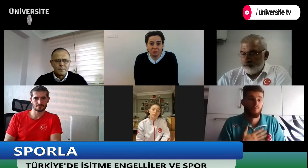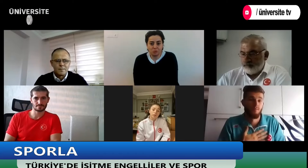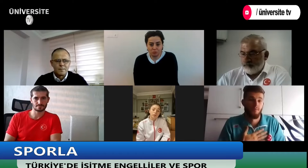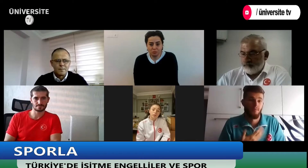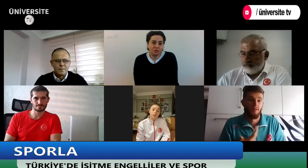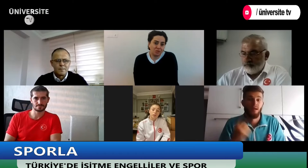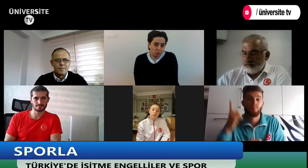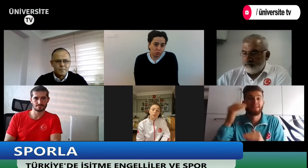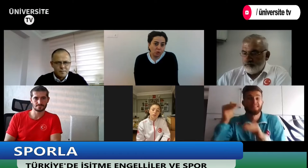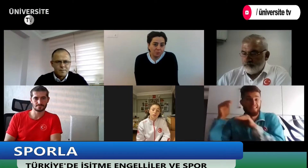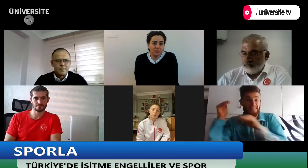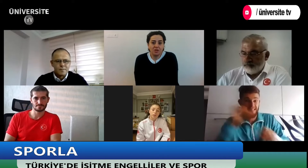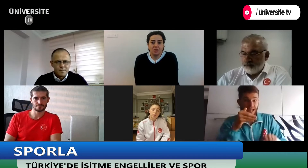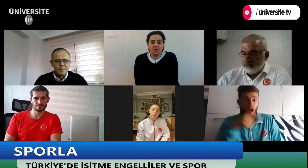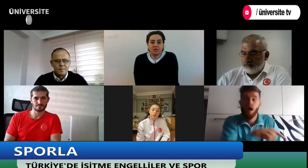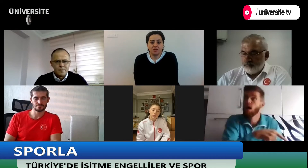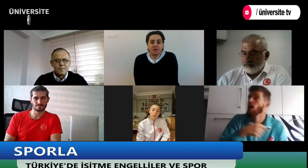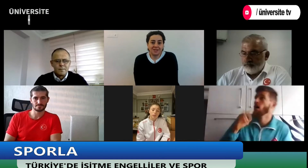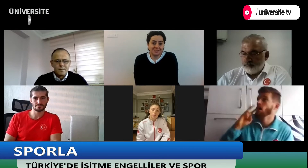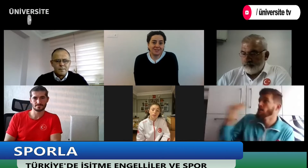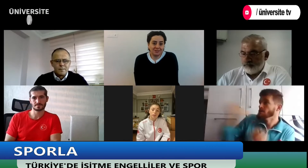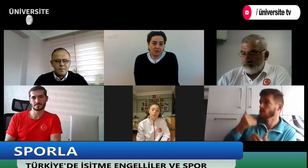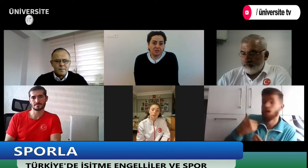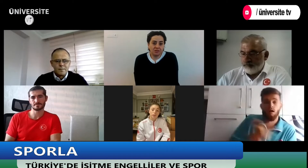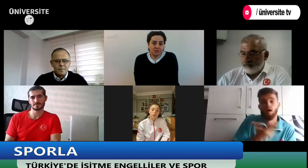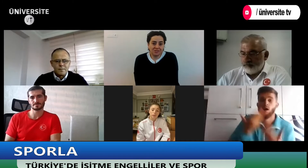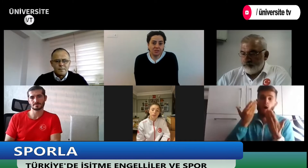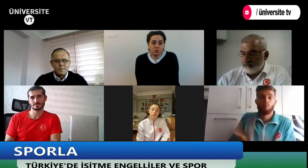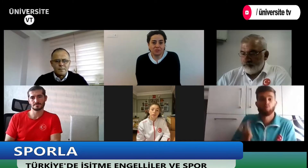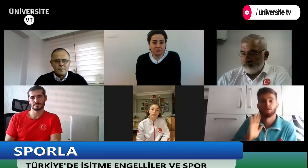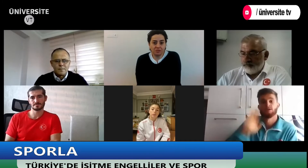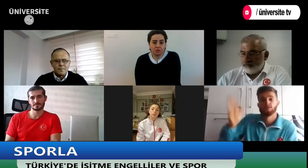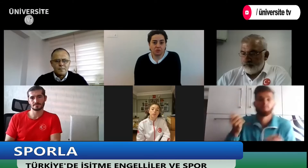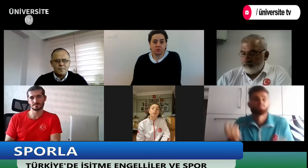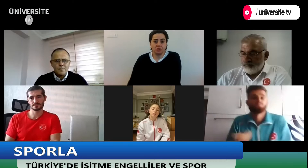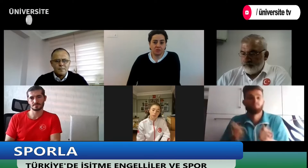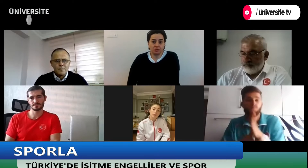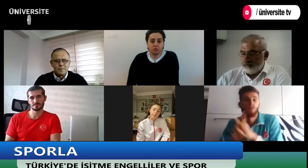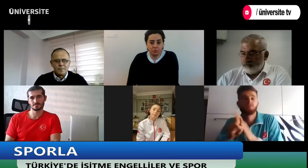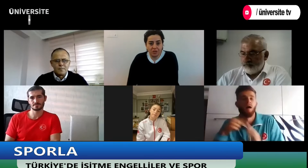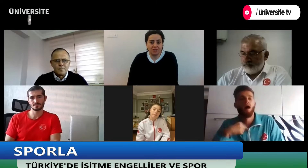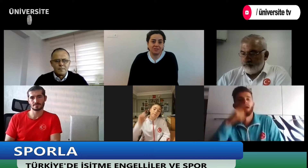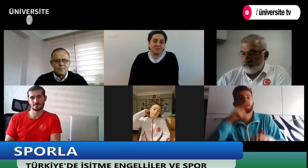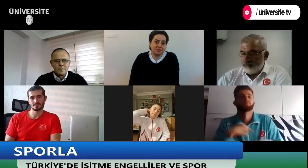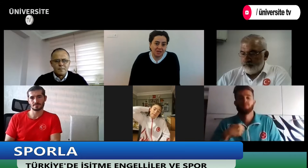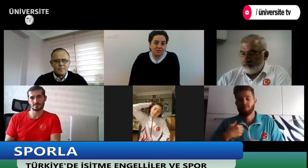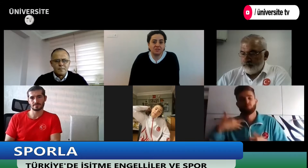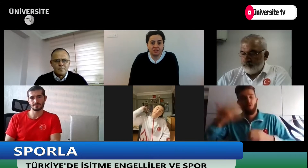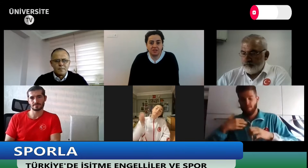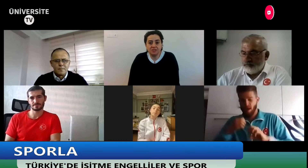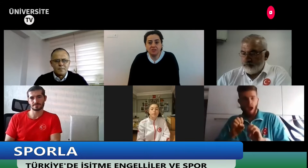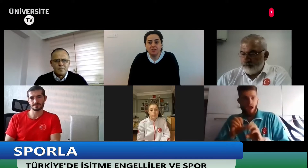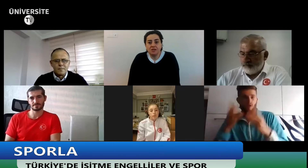nesli göremiyorum. Bu da beni üzüyor. Destek açısından çok zayıf kalıyoruz kulüplerdir,